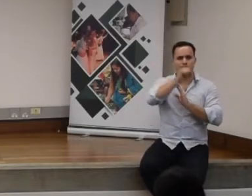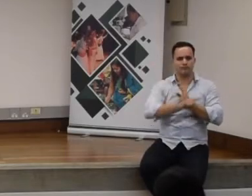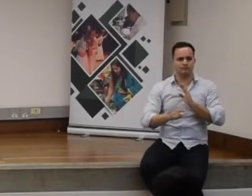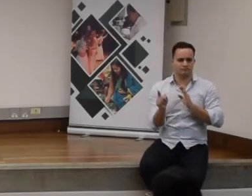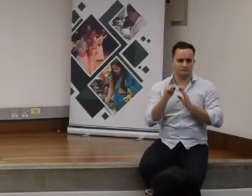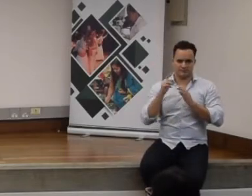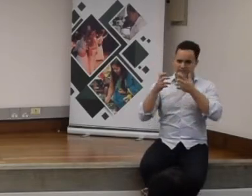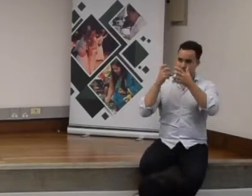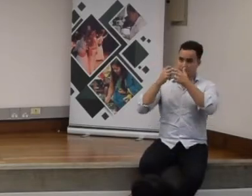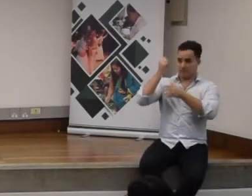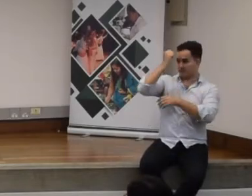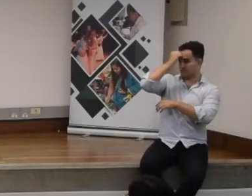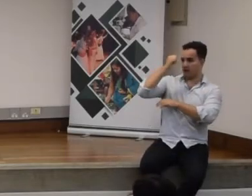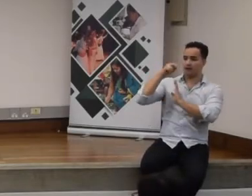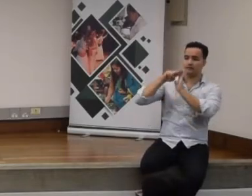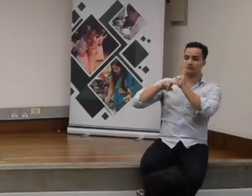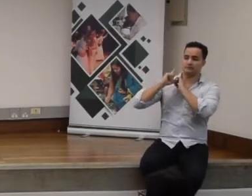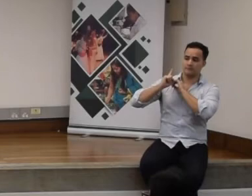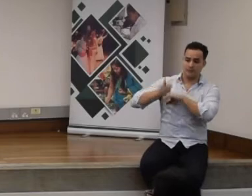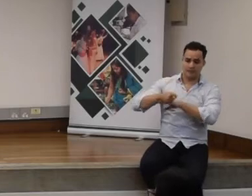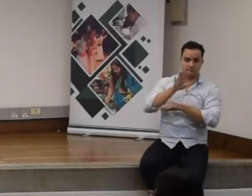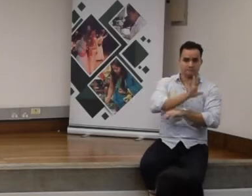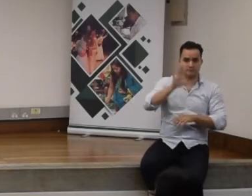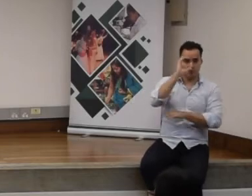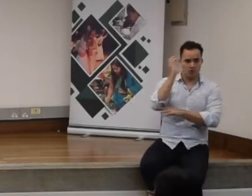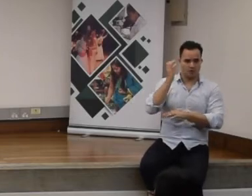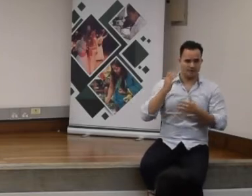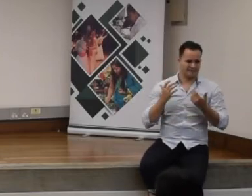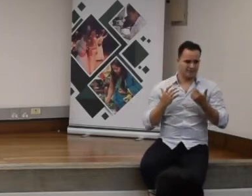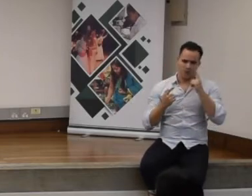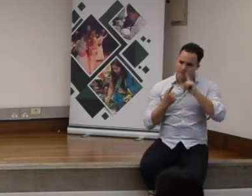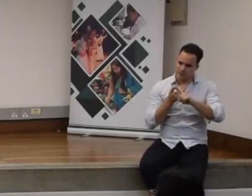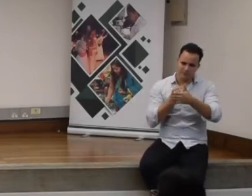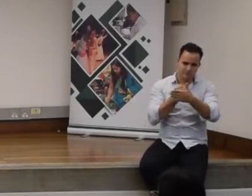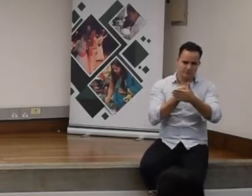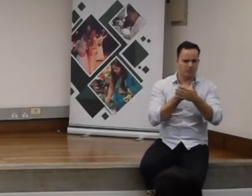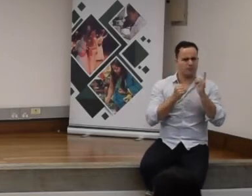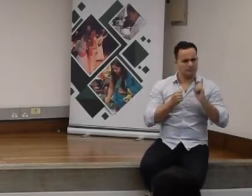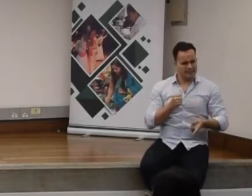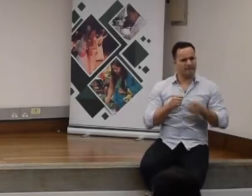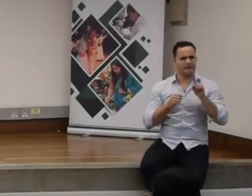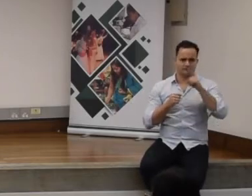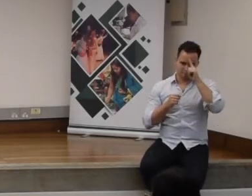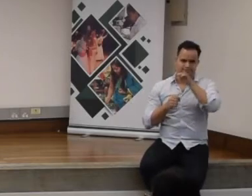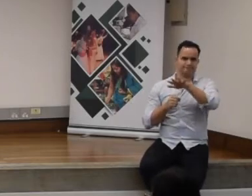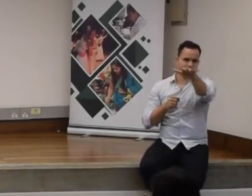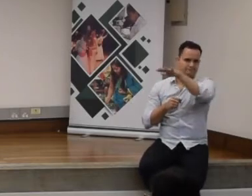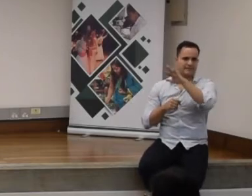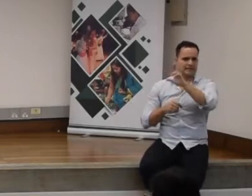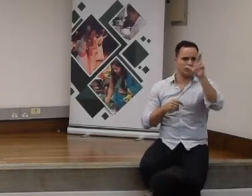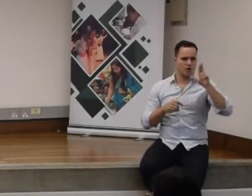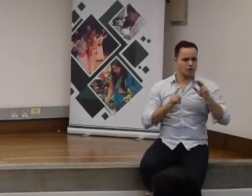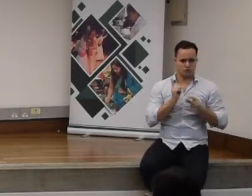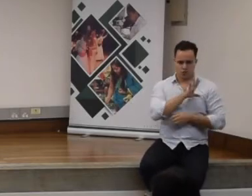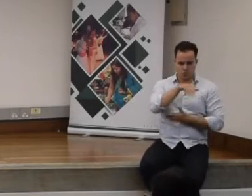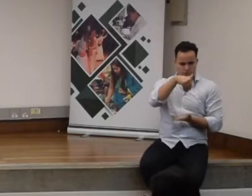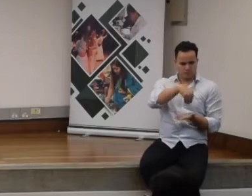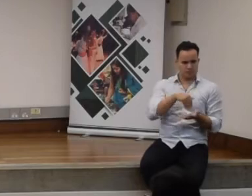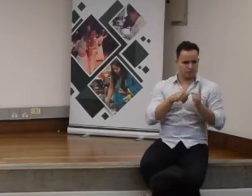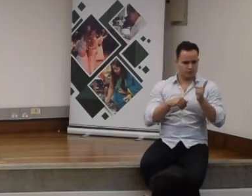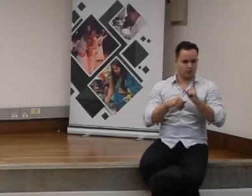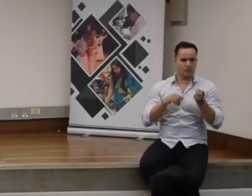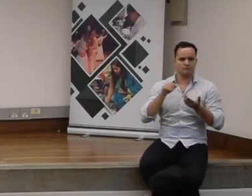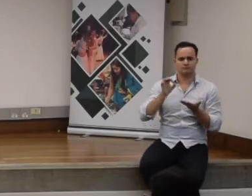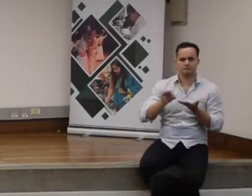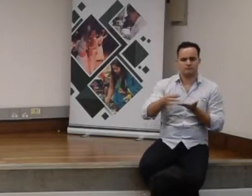para justificar por qué una institución de educación superior debe llegar a sus territorios, a las regiones, y no solo centralizarse en